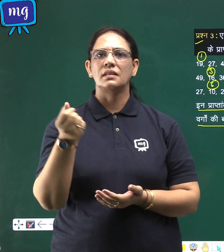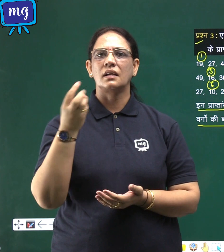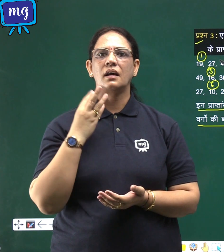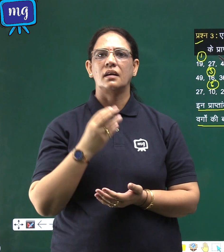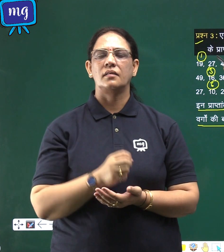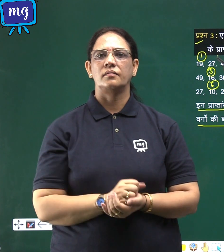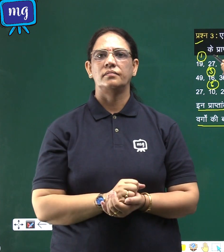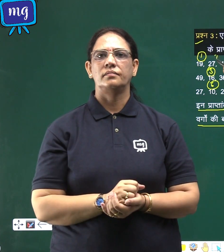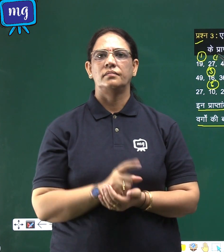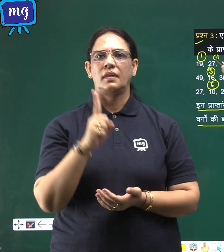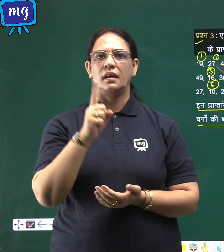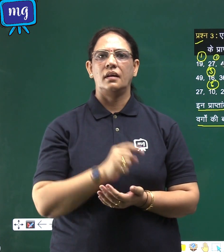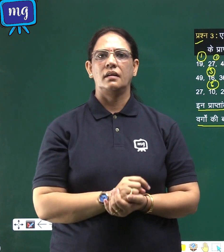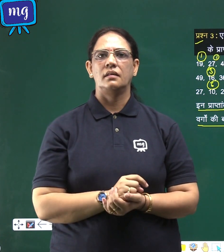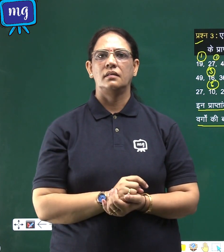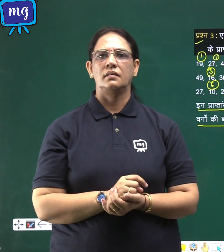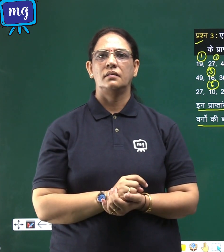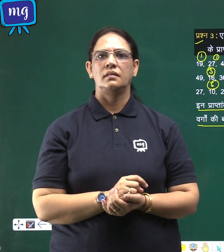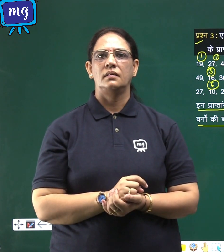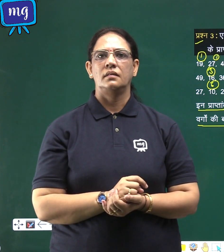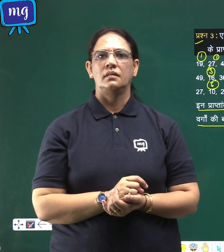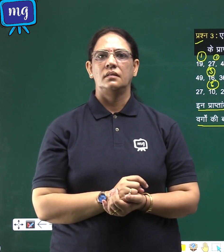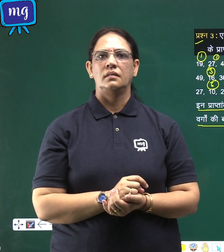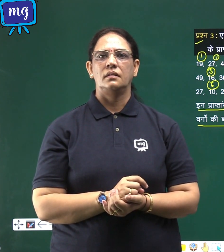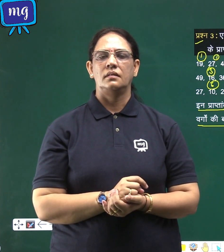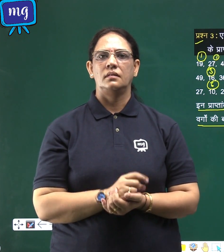दो